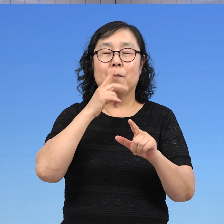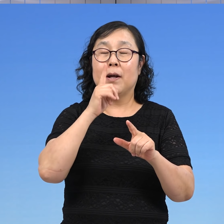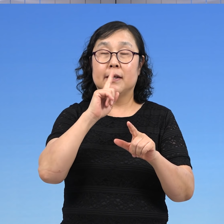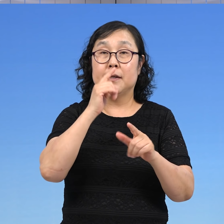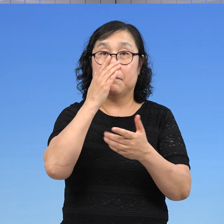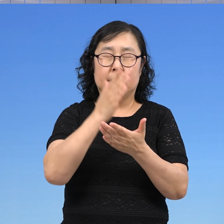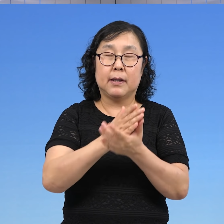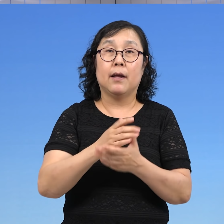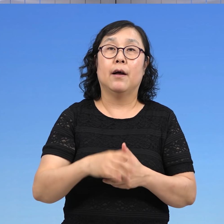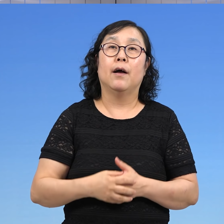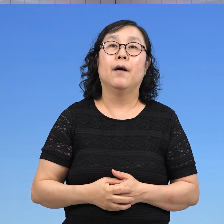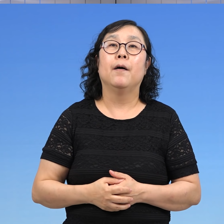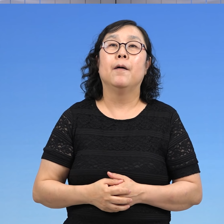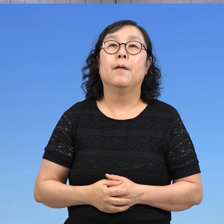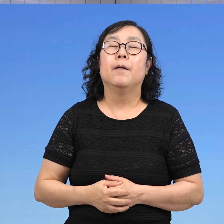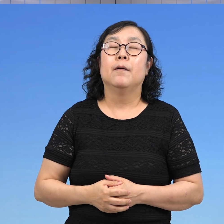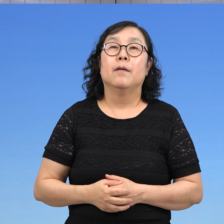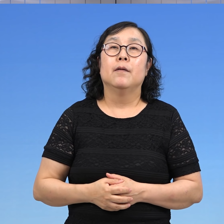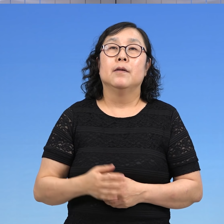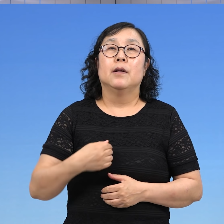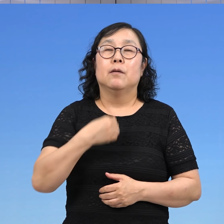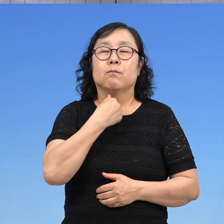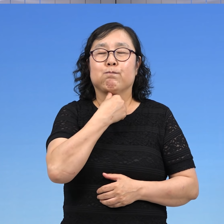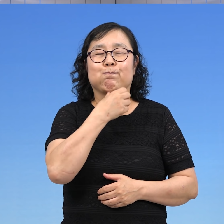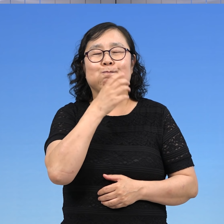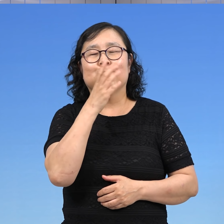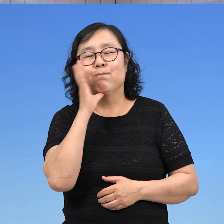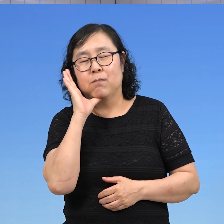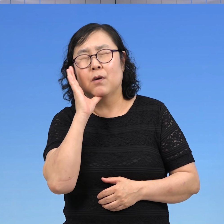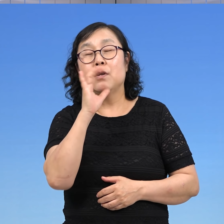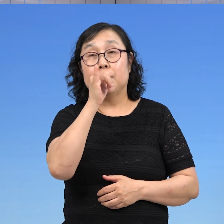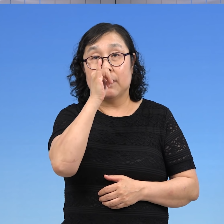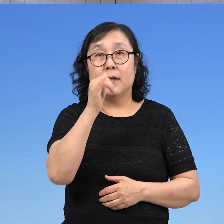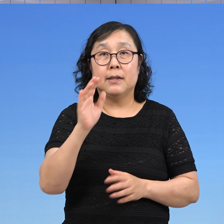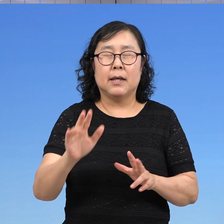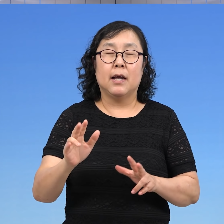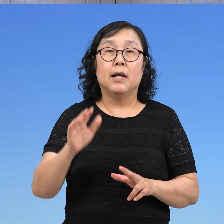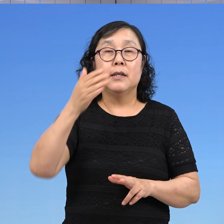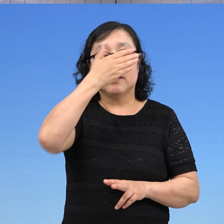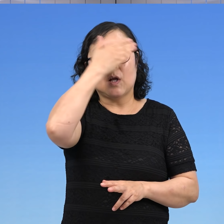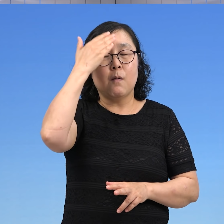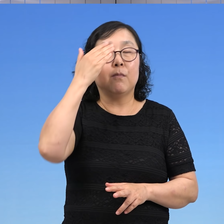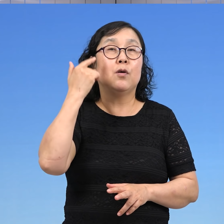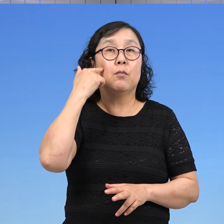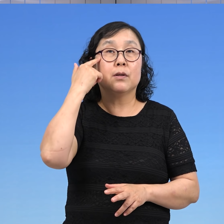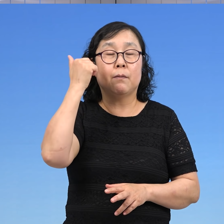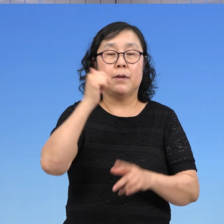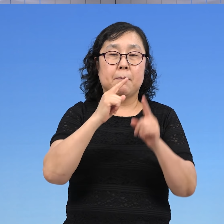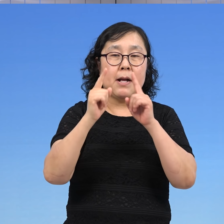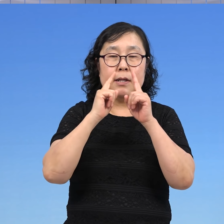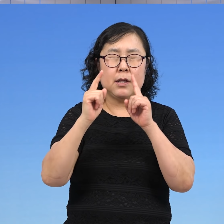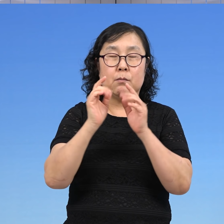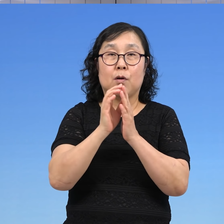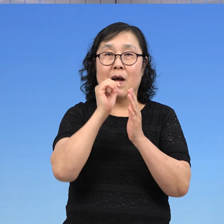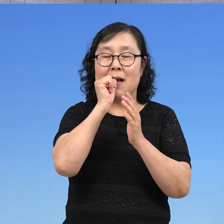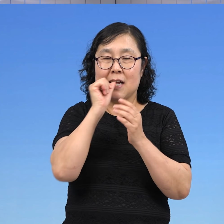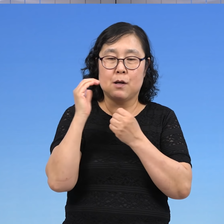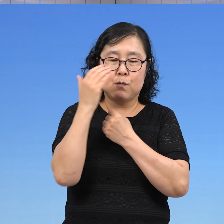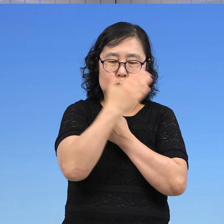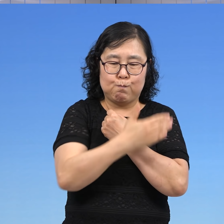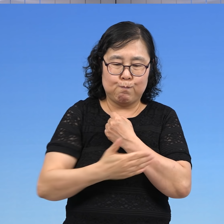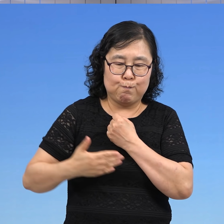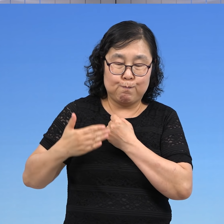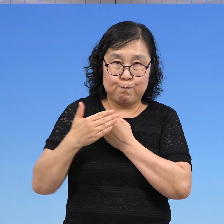친다고 그래 인생 으로 치면 저는 진언 했는데 이제 우리 젊은 목사님들이 진짜 말씀으로 무장된